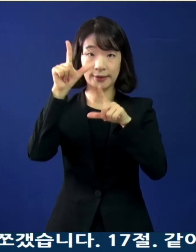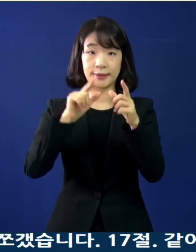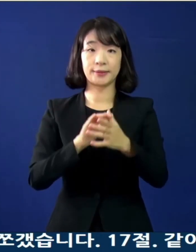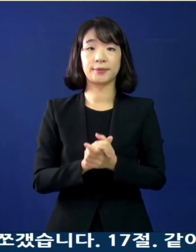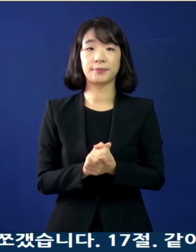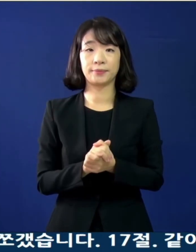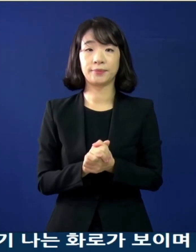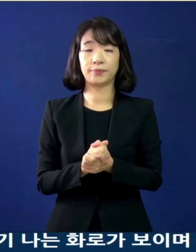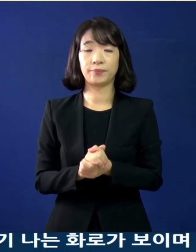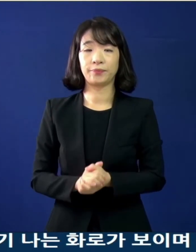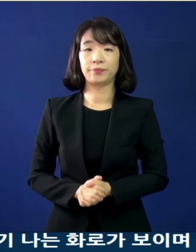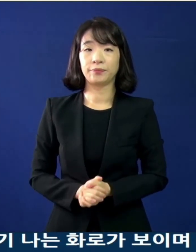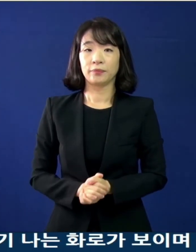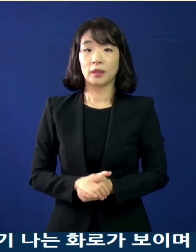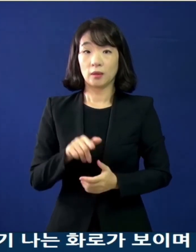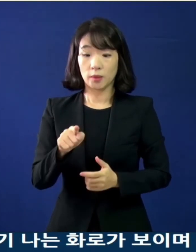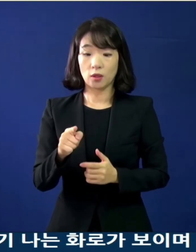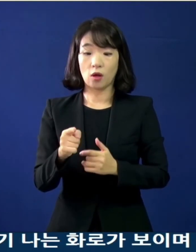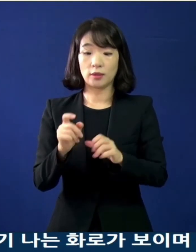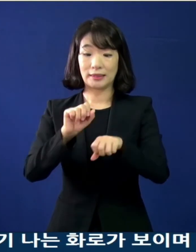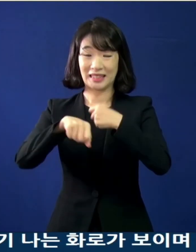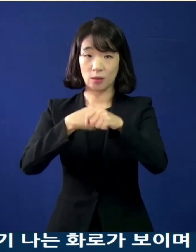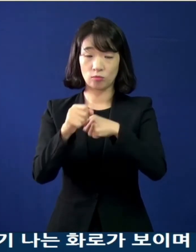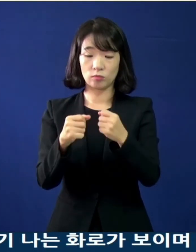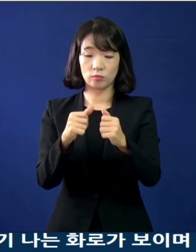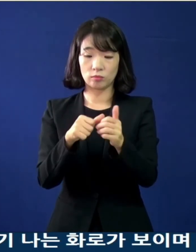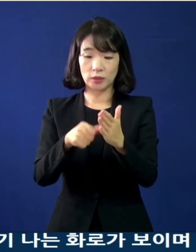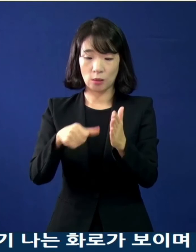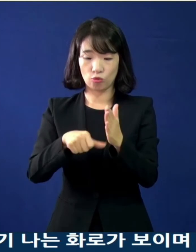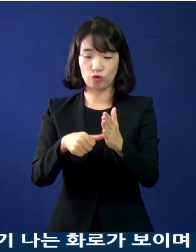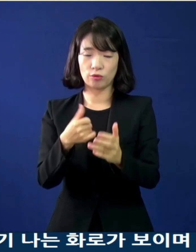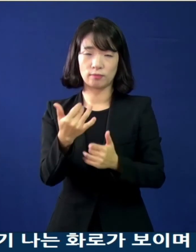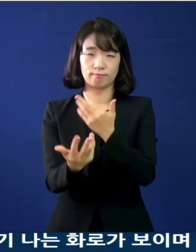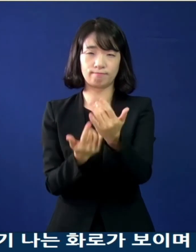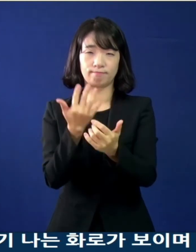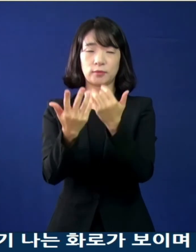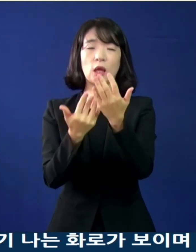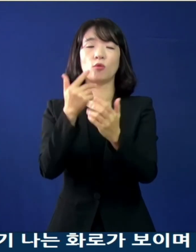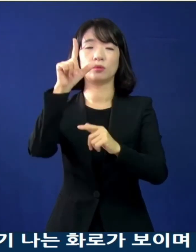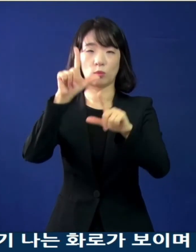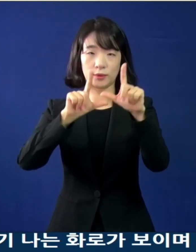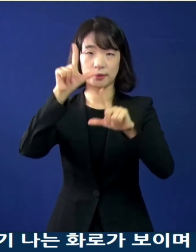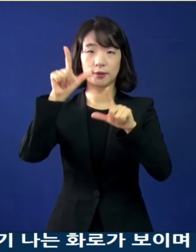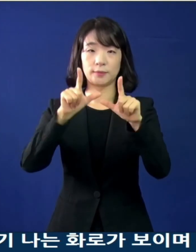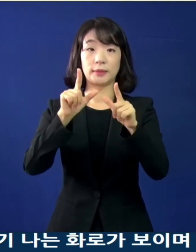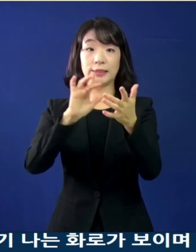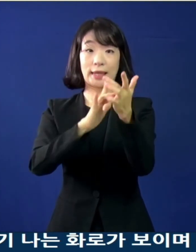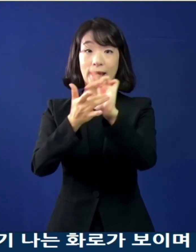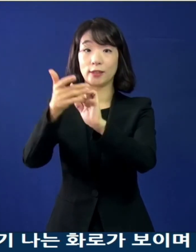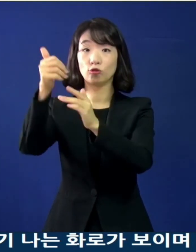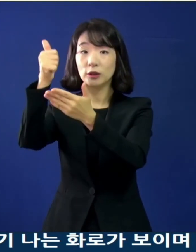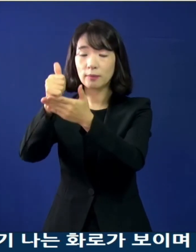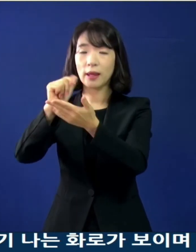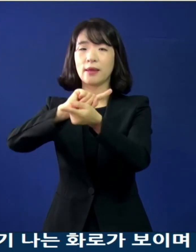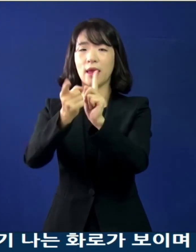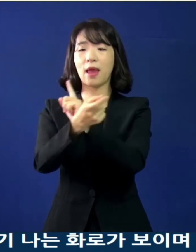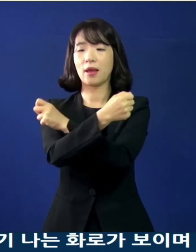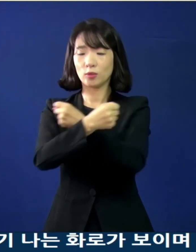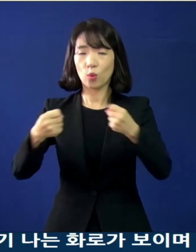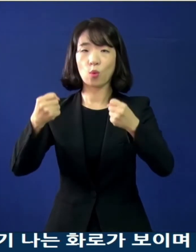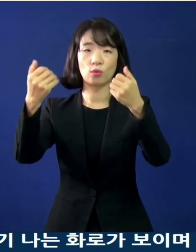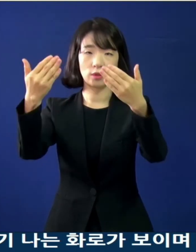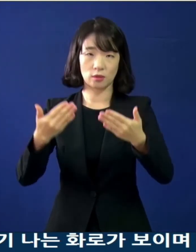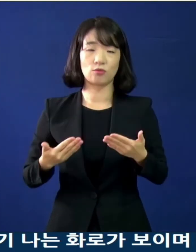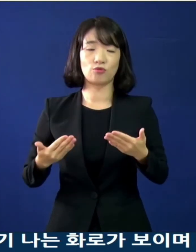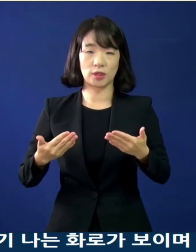이 재물들을 태우는 겁니다. 예수님의 대속적 죽으심, 영원한 불,